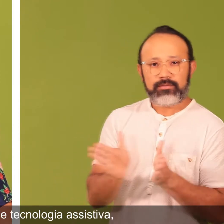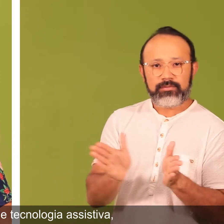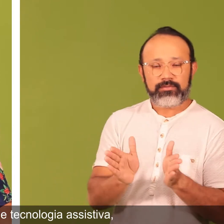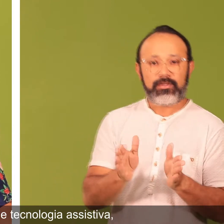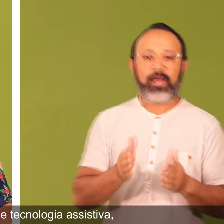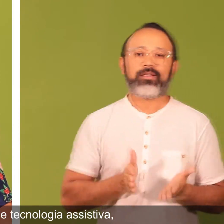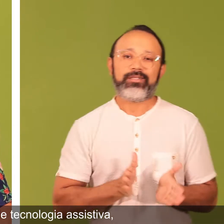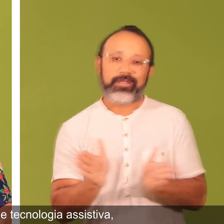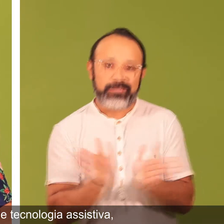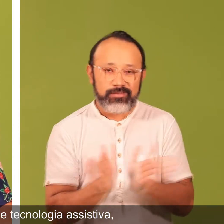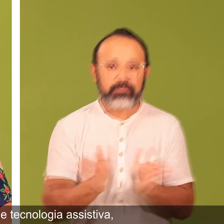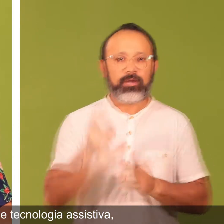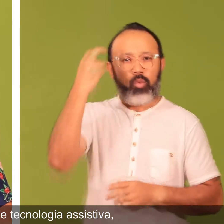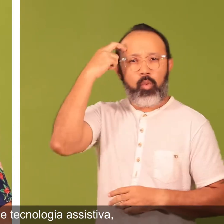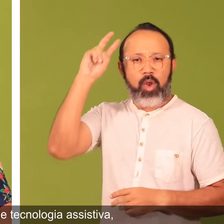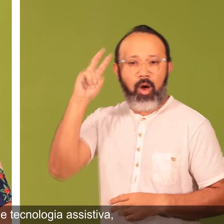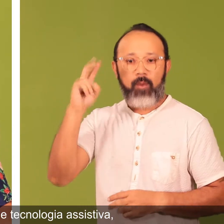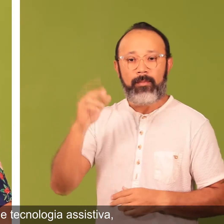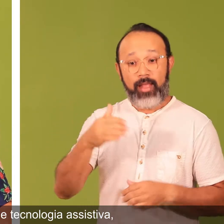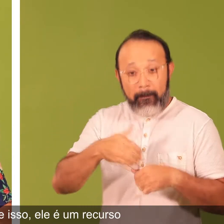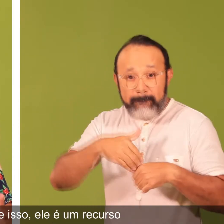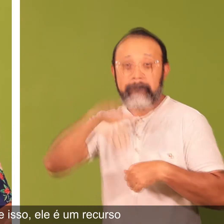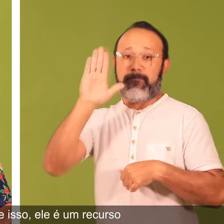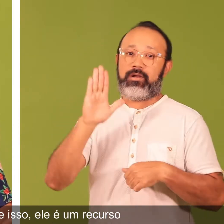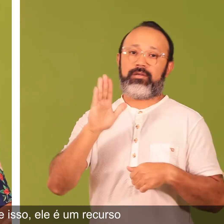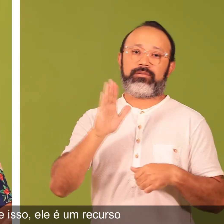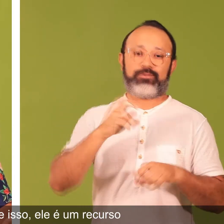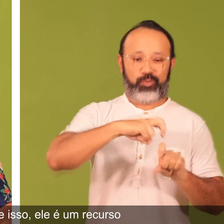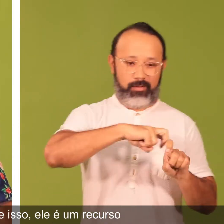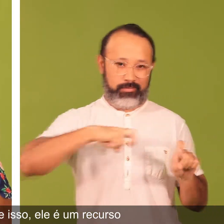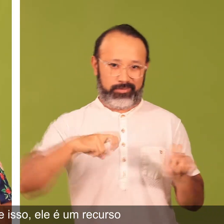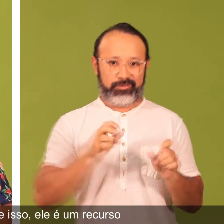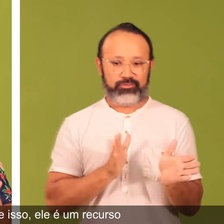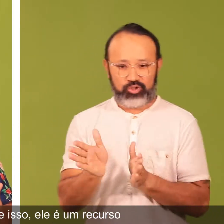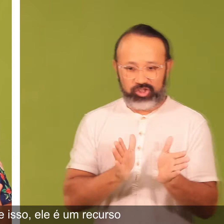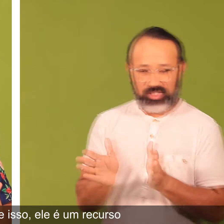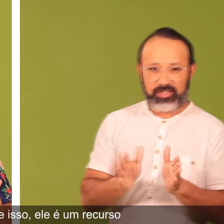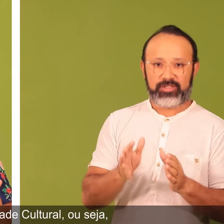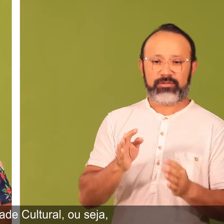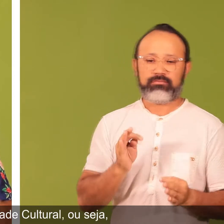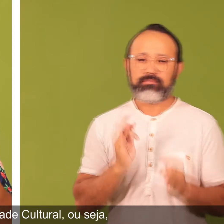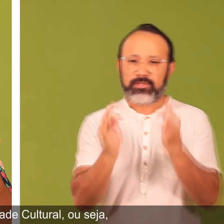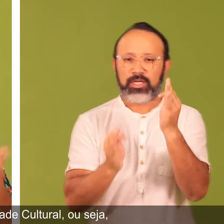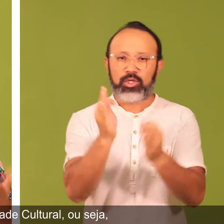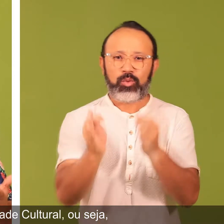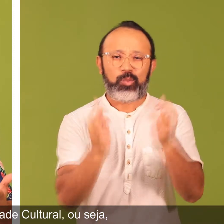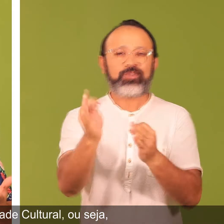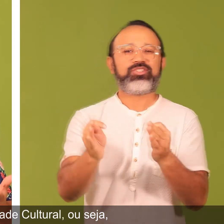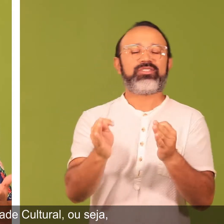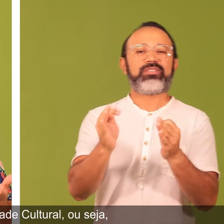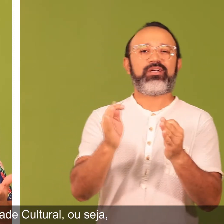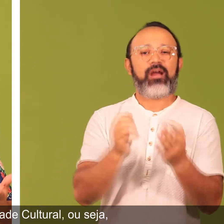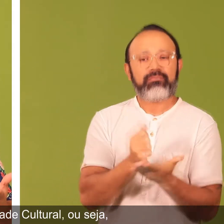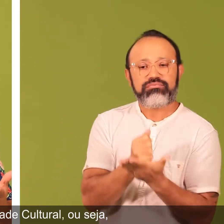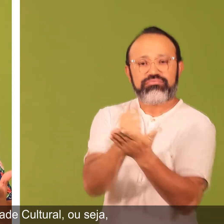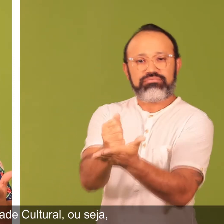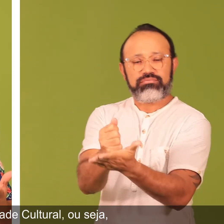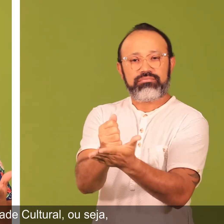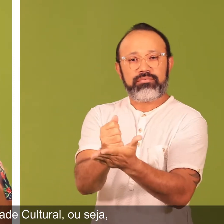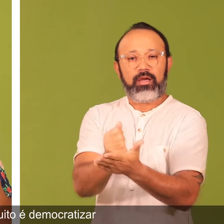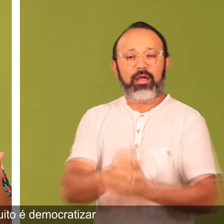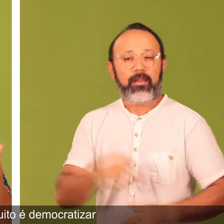é um recurso de tecnologia assistiva mas mais do que isso ele é um recurso de acessibilidade cultural